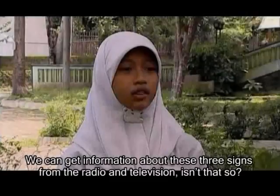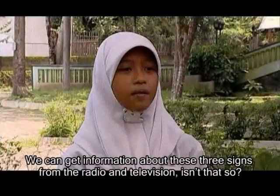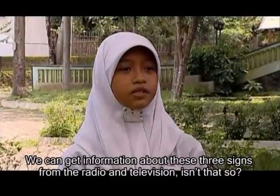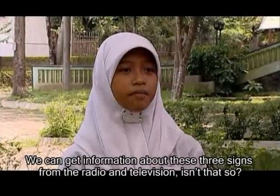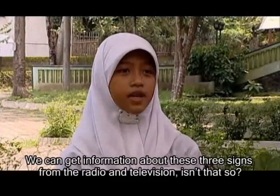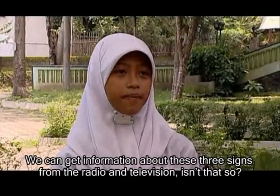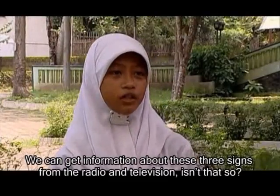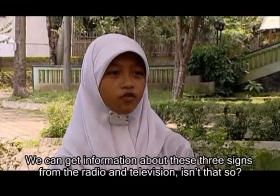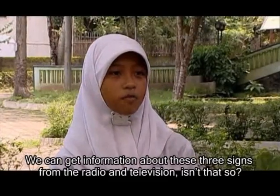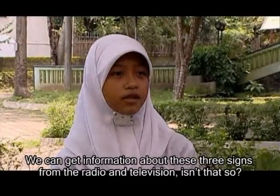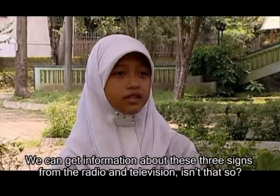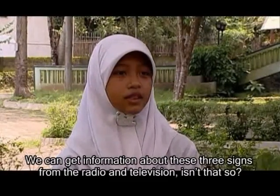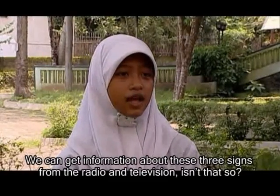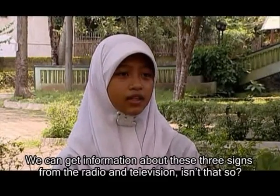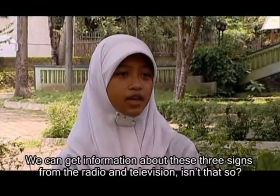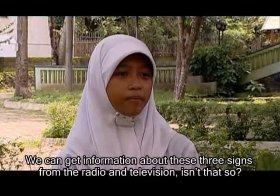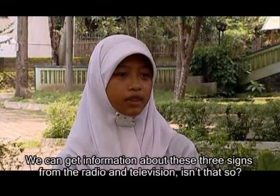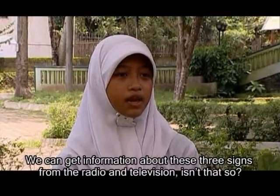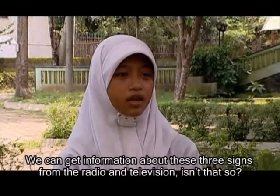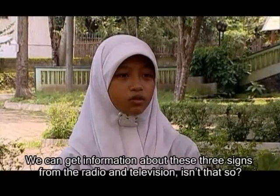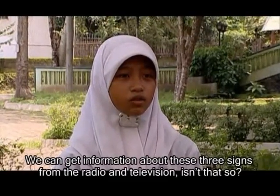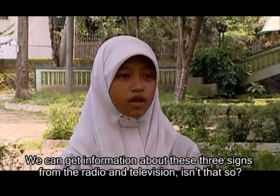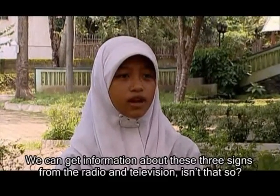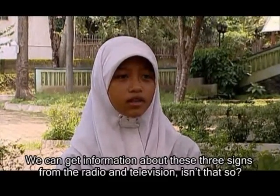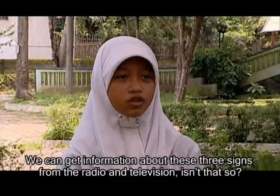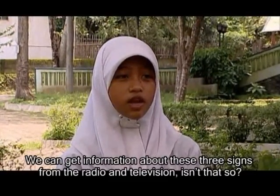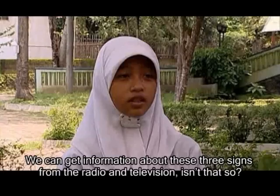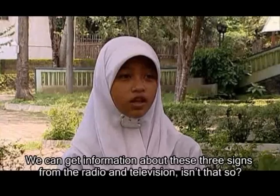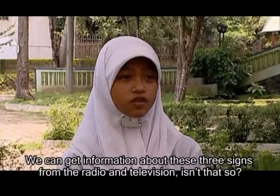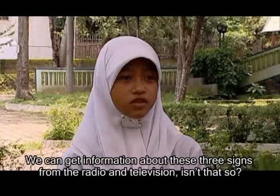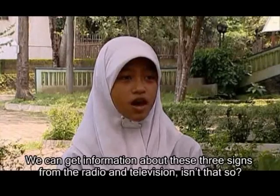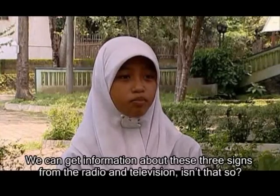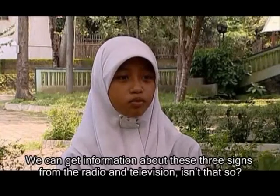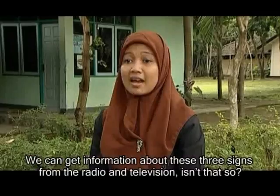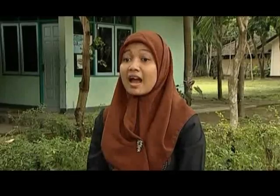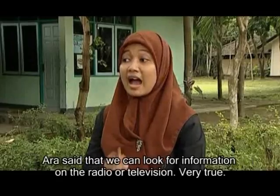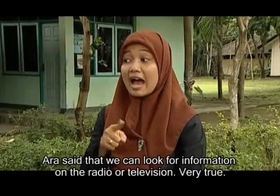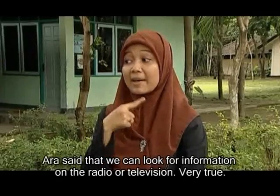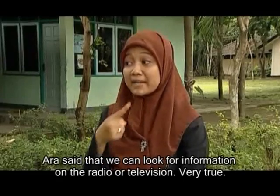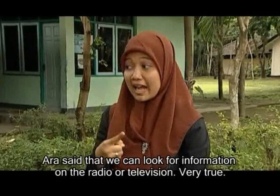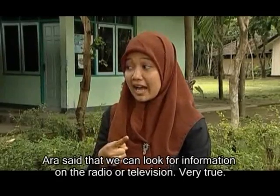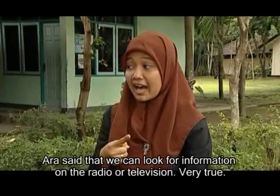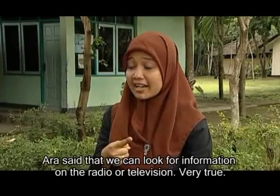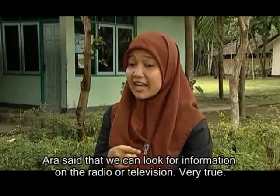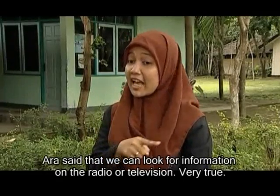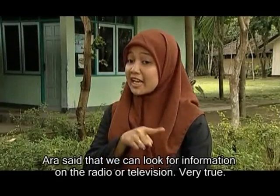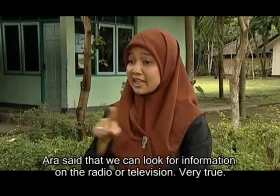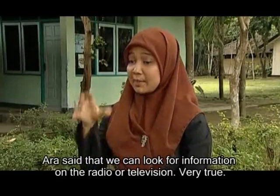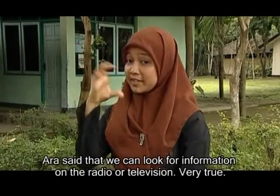Kita bisa mendapat informasi tentang 3 pertanda itu dari radio dan televisi ya, Bu? Ara bilang kita bisa